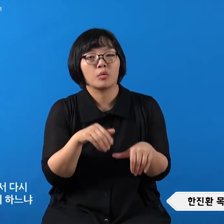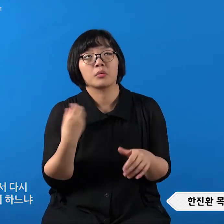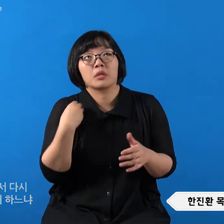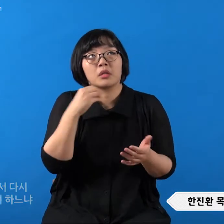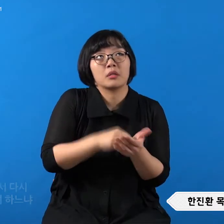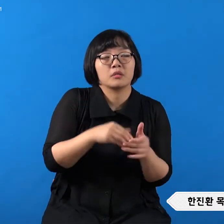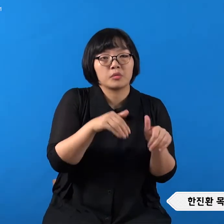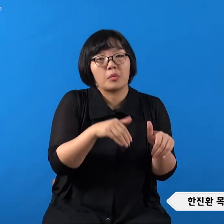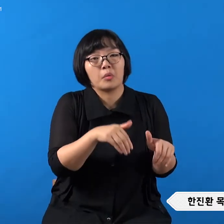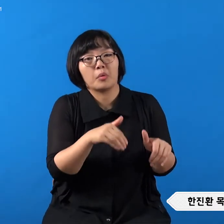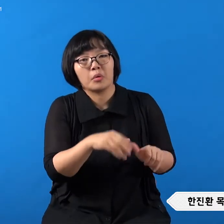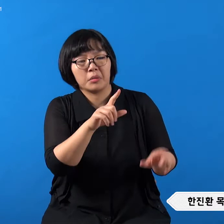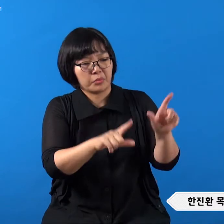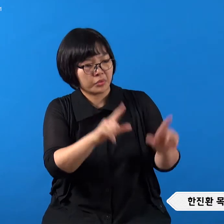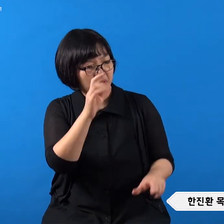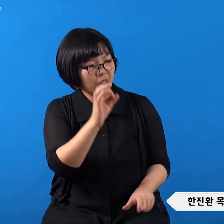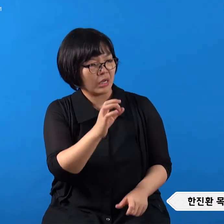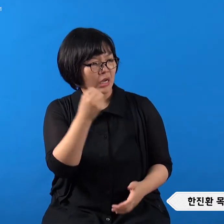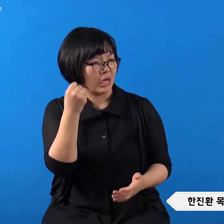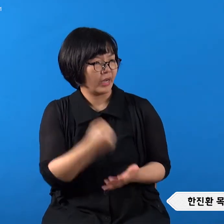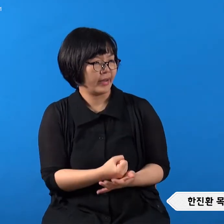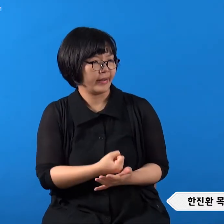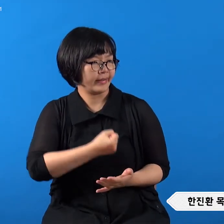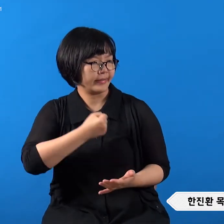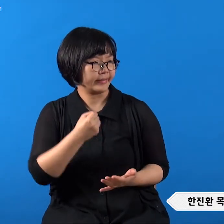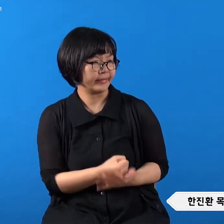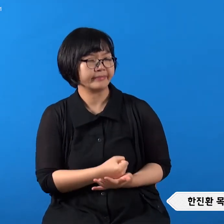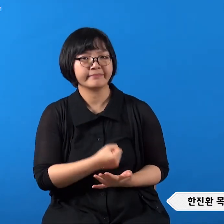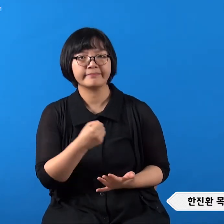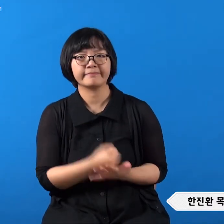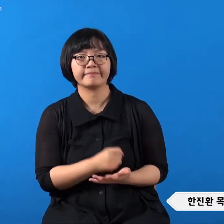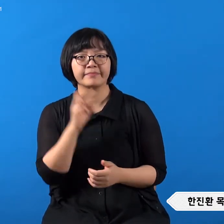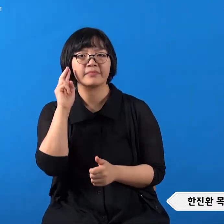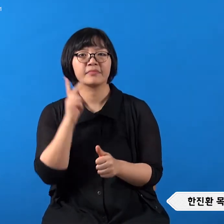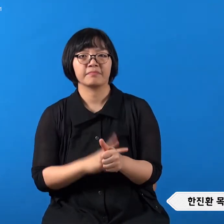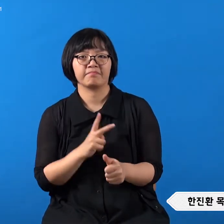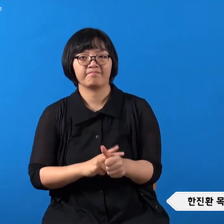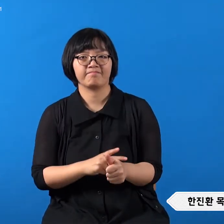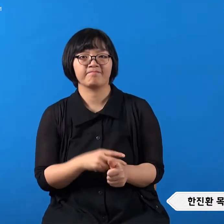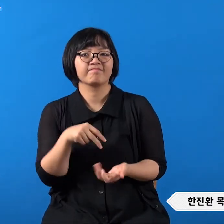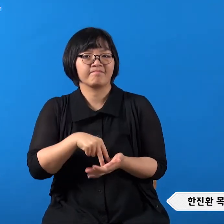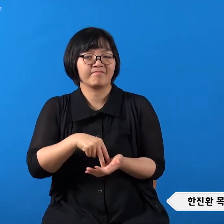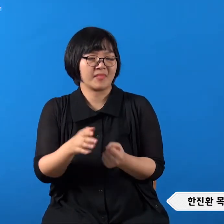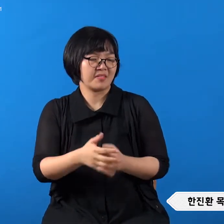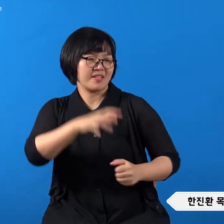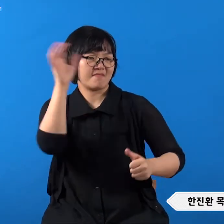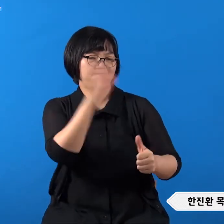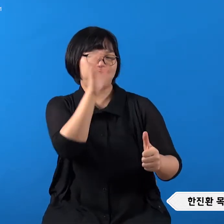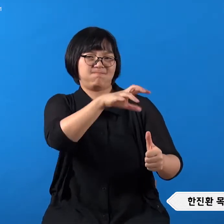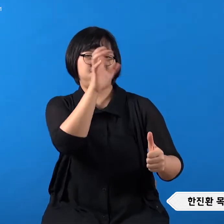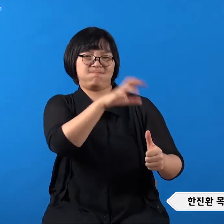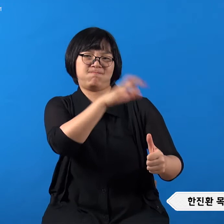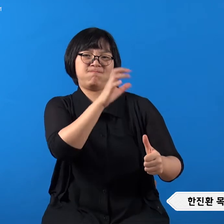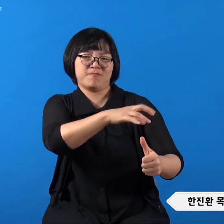이 갈라디아 교인들이 너무 안타까워서 사도 바울이 그냥 엄하게 책망을 하는